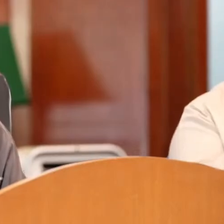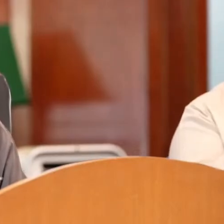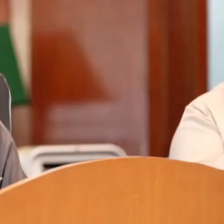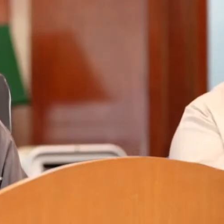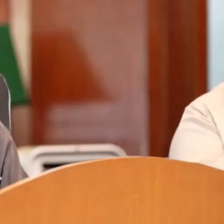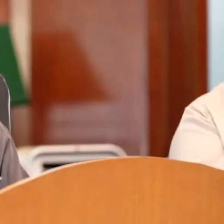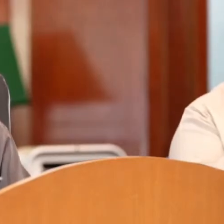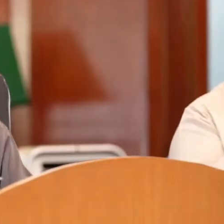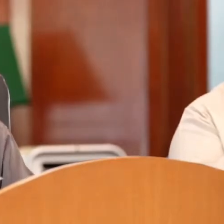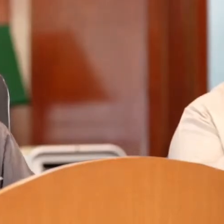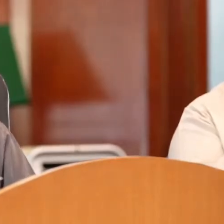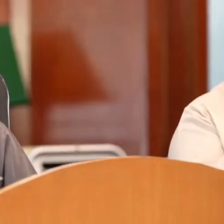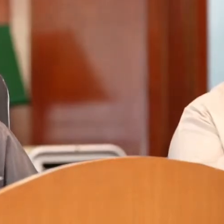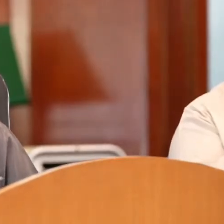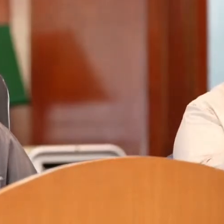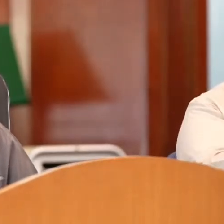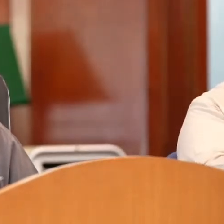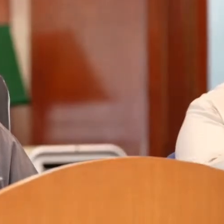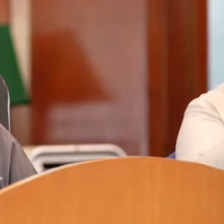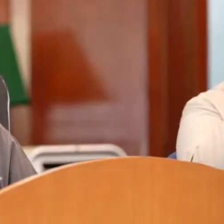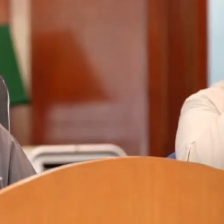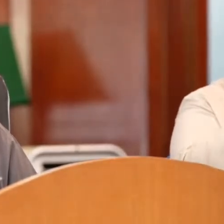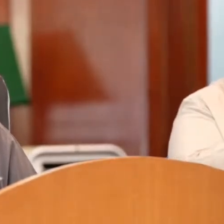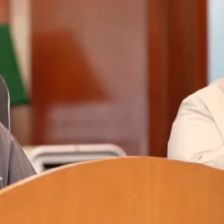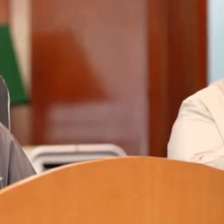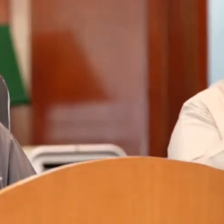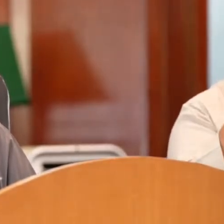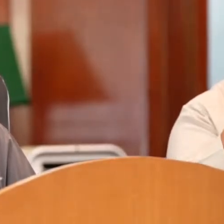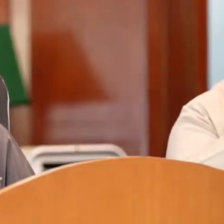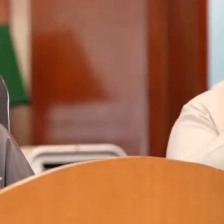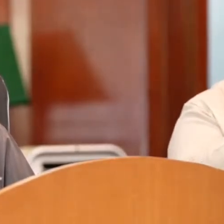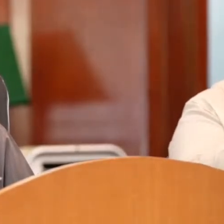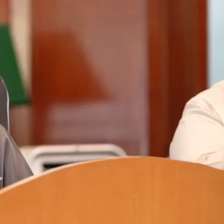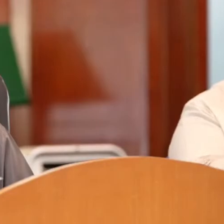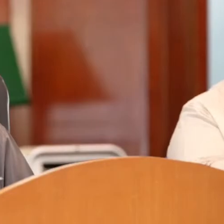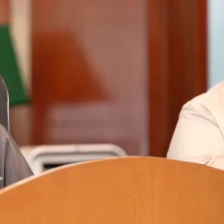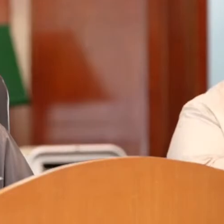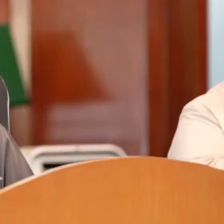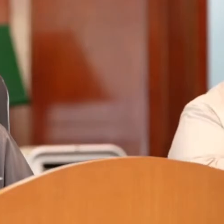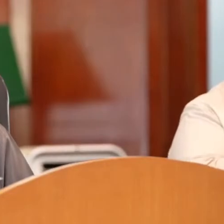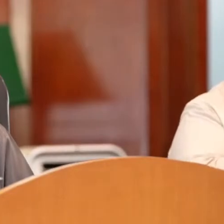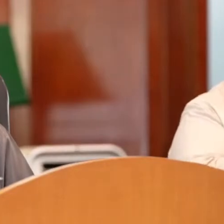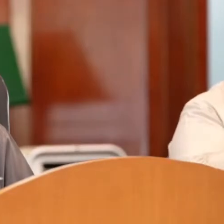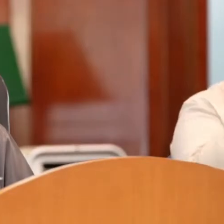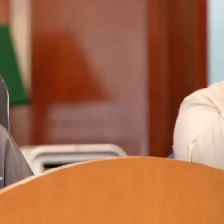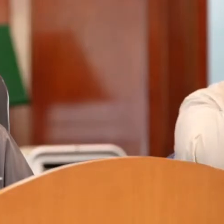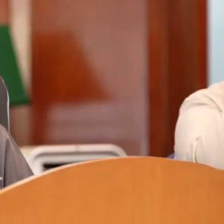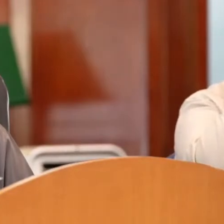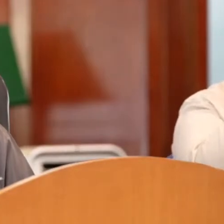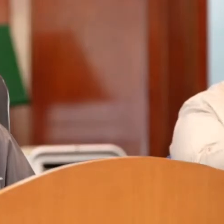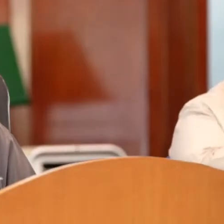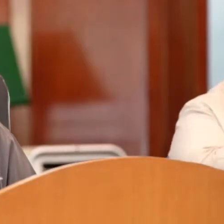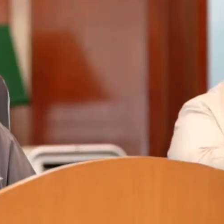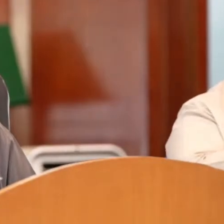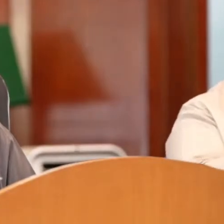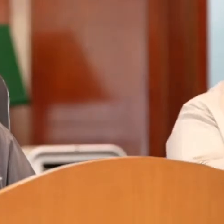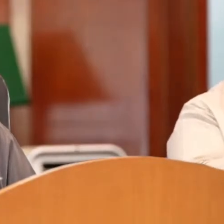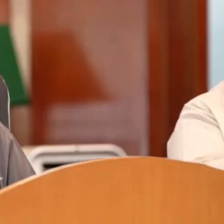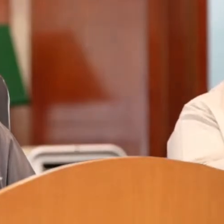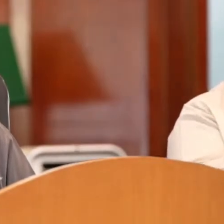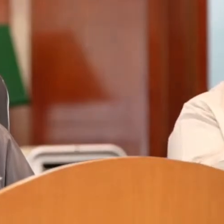meninggalkan keyakinan yang terdapat padanya, pengetahuan dan apa yang diketahui tentang